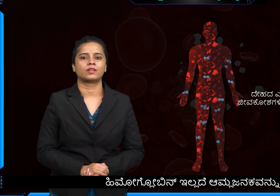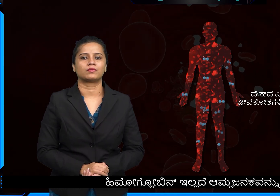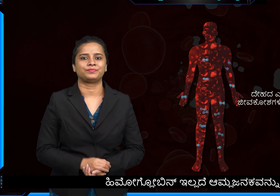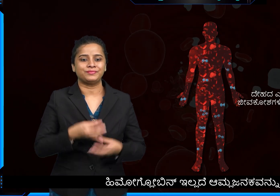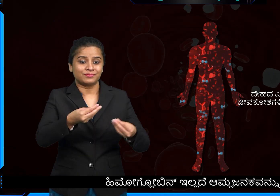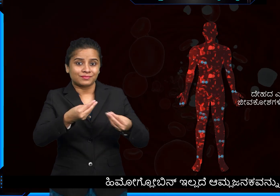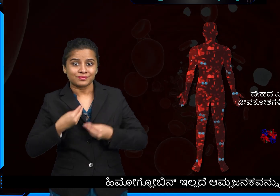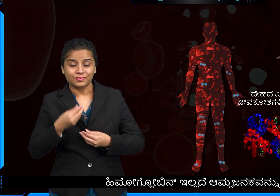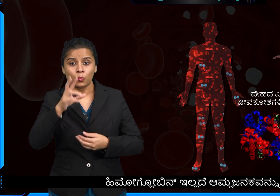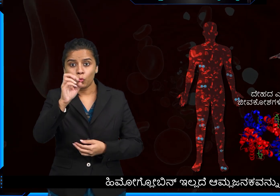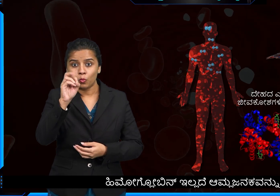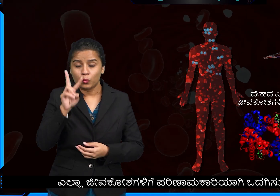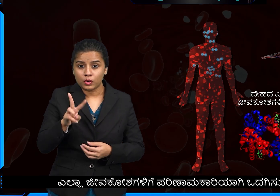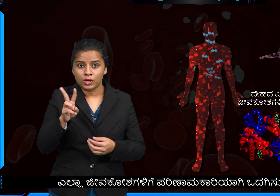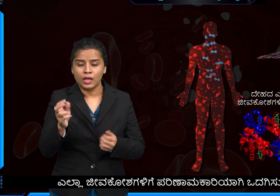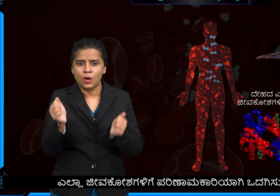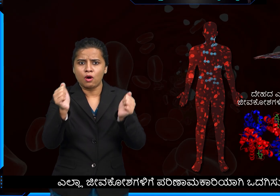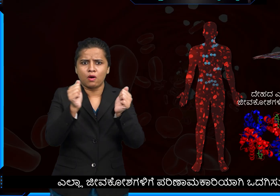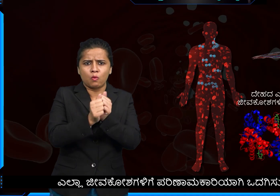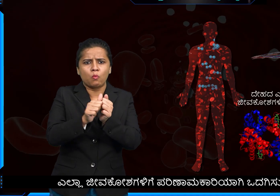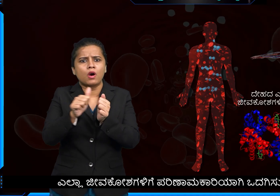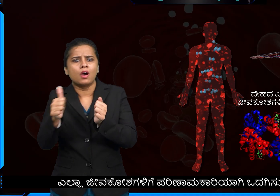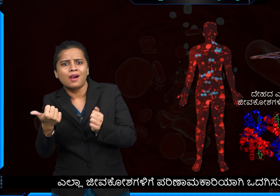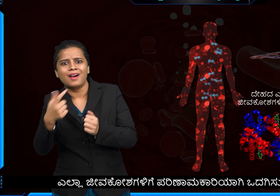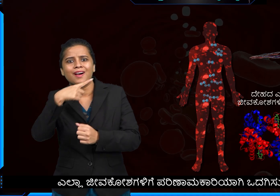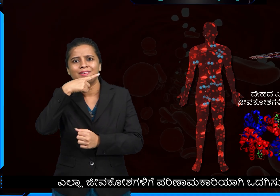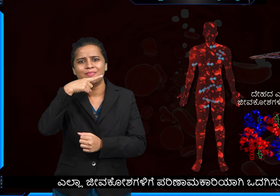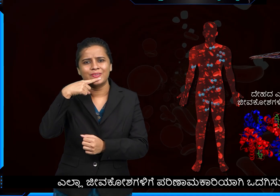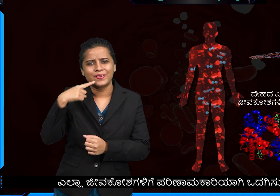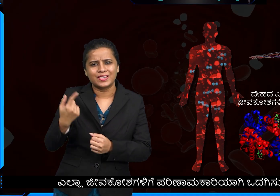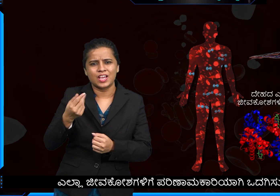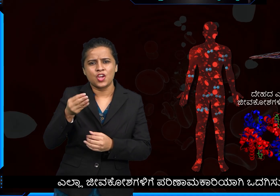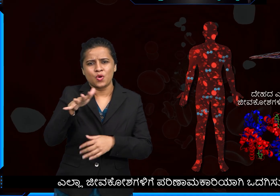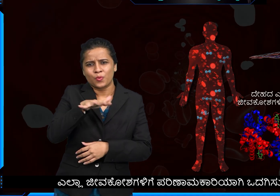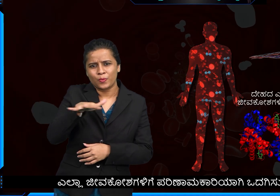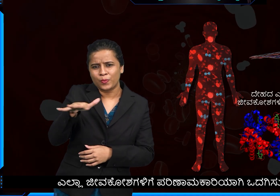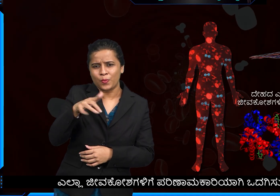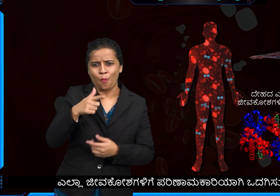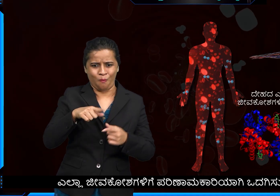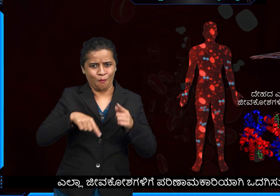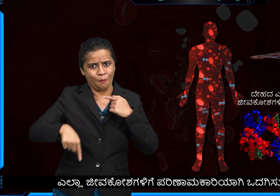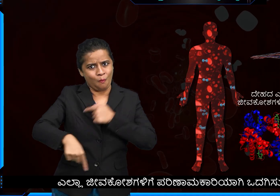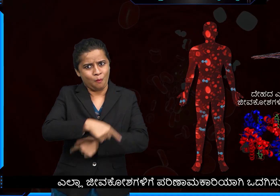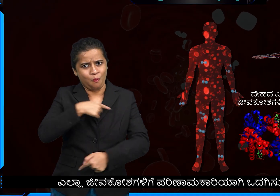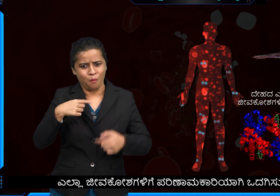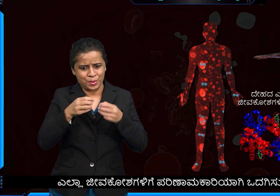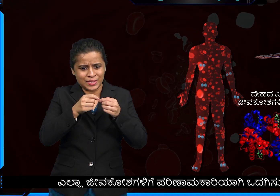ಹಿಮೋಗ್ಲೋಬಿನ್ ಇಲ್ಲದೆ ಆಮ್ಲಜನಕವನ್ನು ಎಲ್ಲಾ ಜೀವಕೋಶಗಳಿಗೆ ಪರಿಣಾಮಕಾರಿಯಾಗಿ ಒದಗಿಸುವುದು ಕಷ್ಟ.